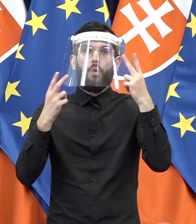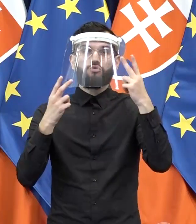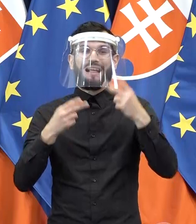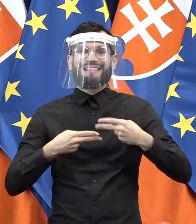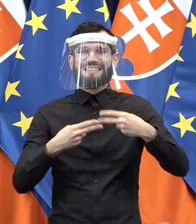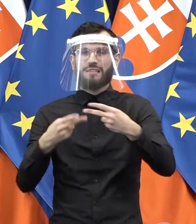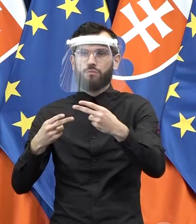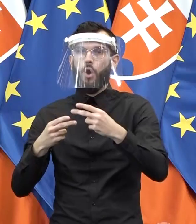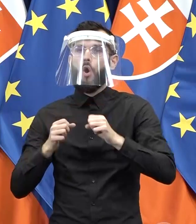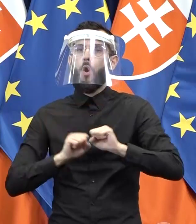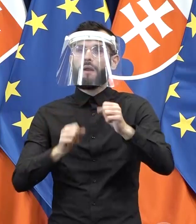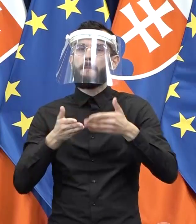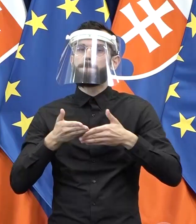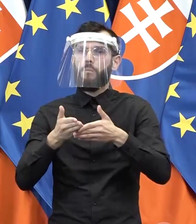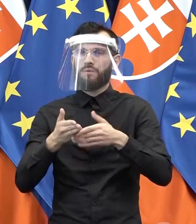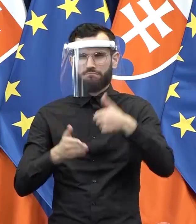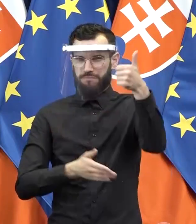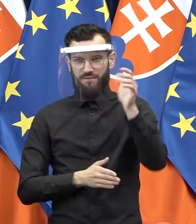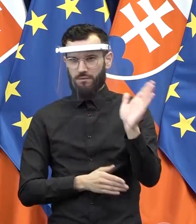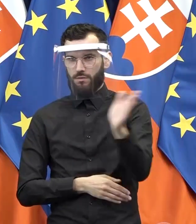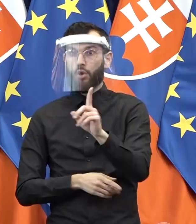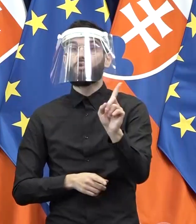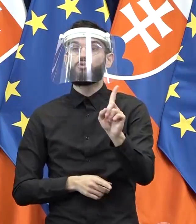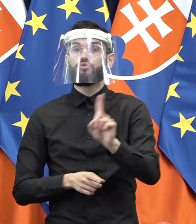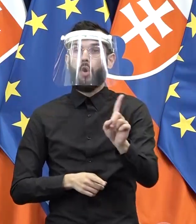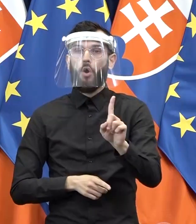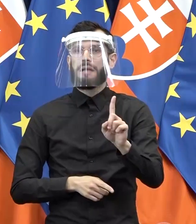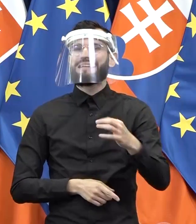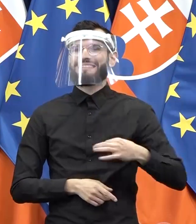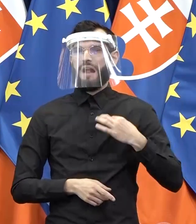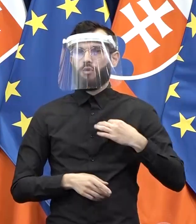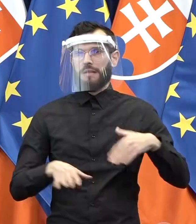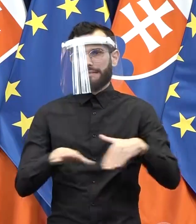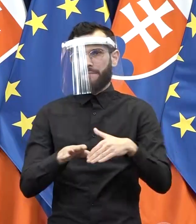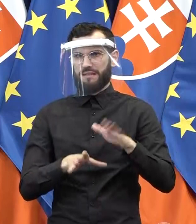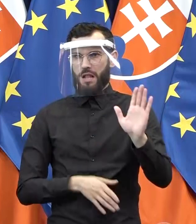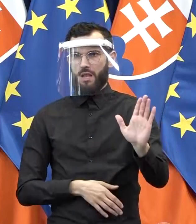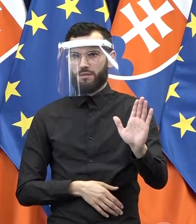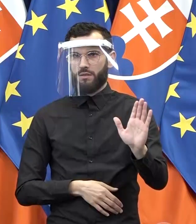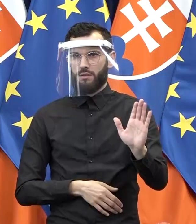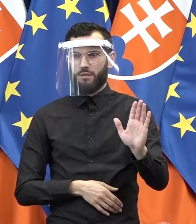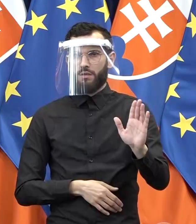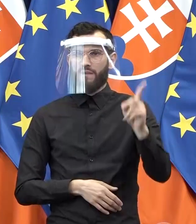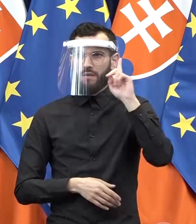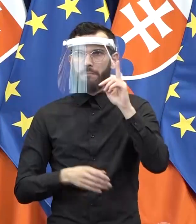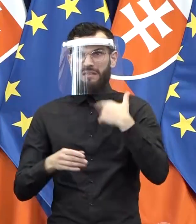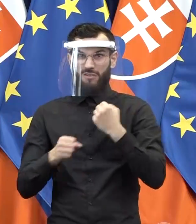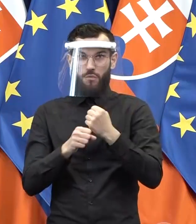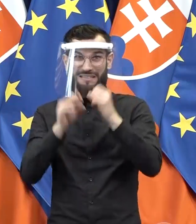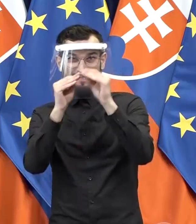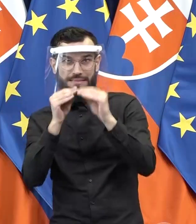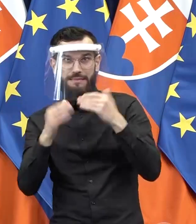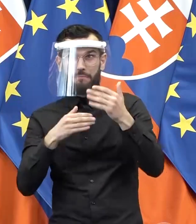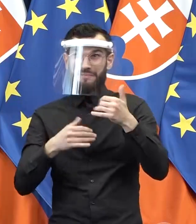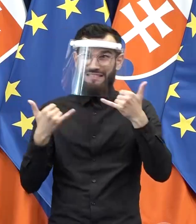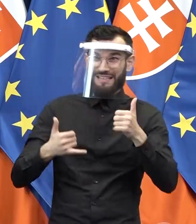tieto ochranné pomôcky, naozaj tým ľuďom v prvej línii, a to sú zdravotníckí pracovníci. Ten systém sa dorába pevne verí, že dnes,